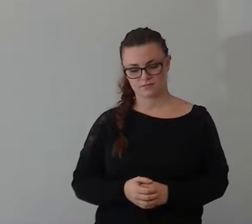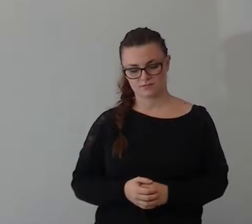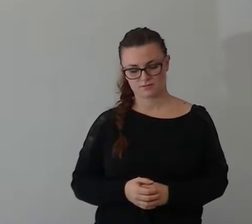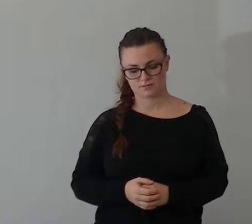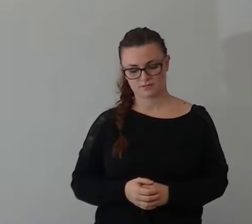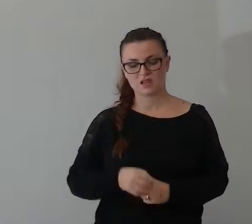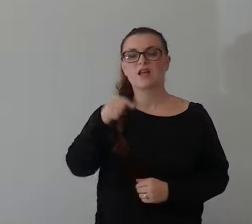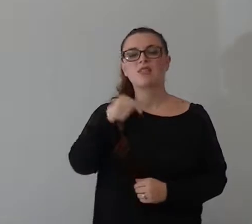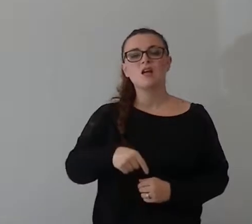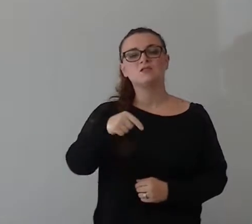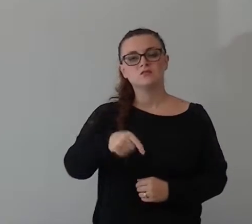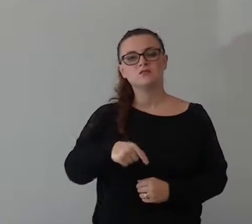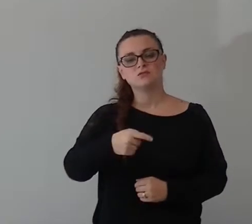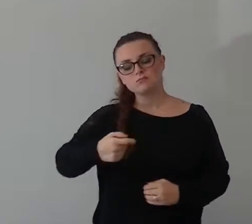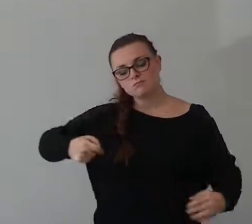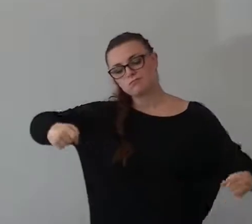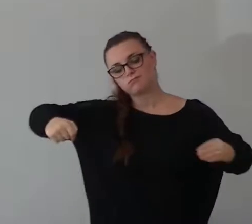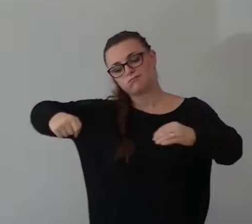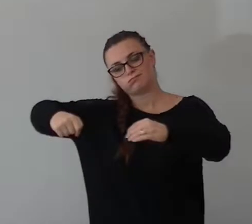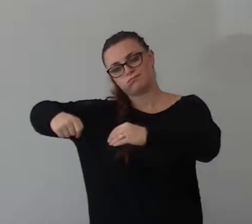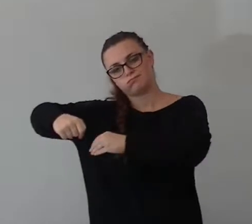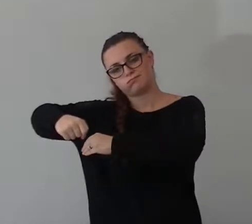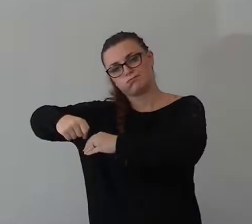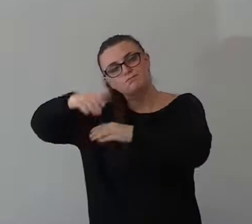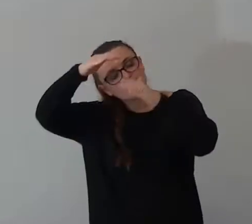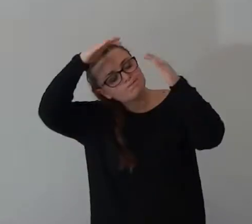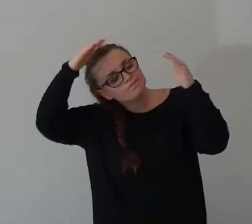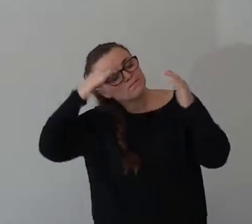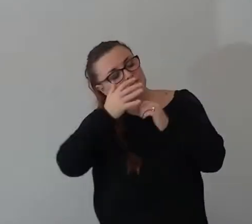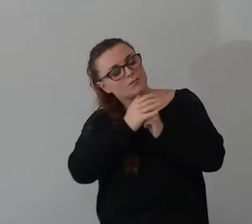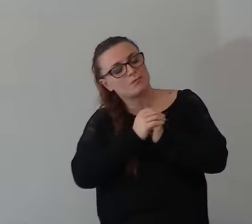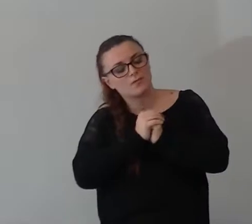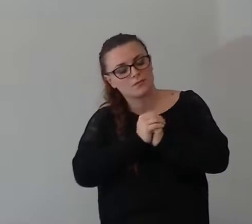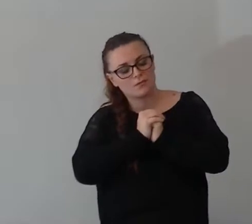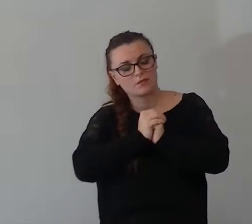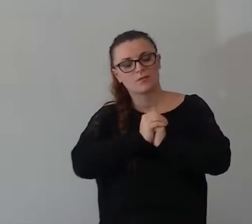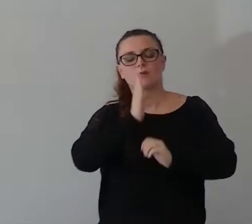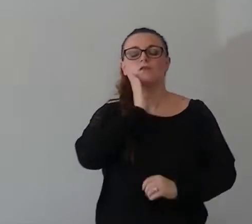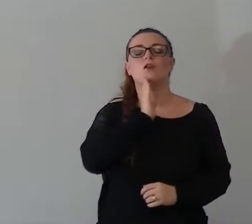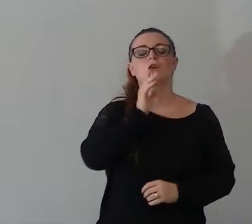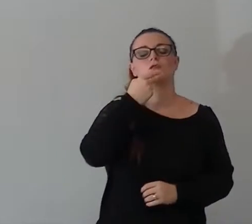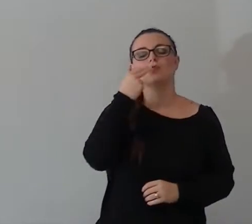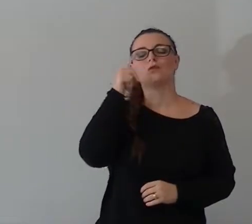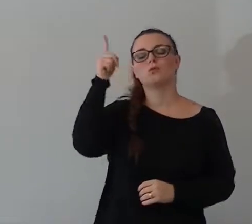tua ala, perché tu sei mio padre. Tutte queste le prego nel tuo santo nome, Signore Gesù.